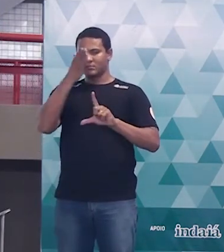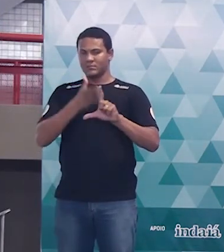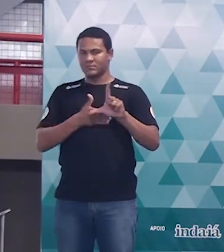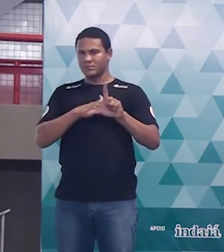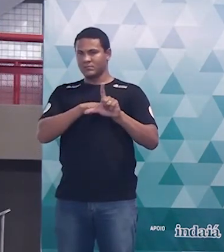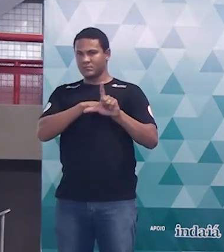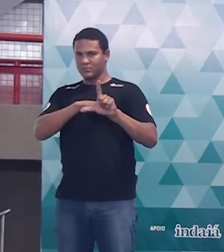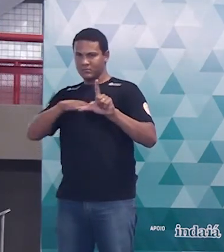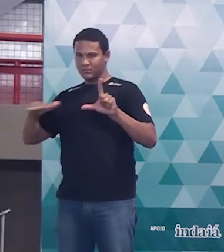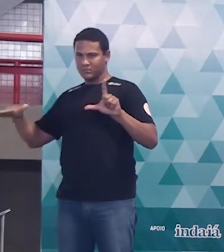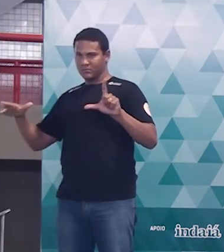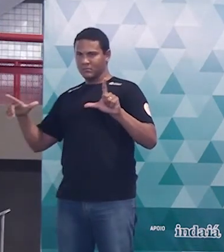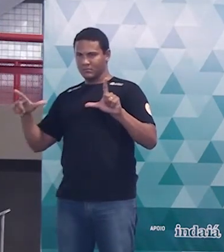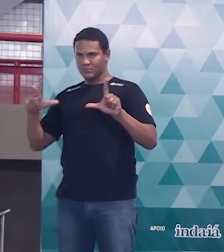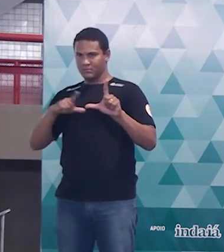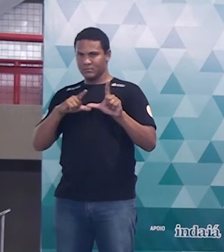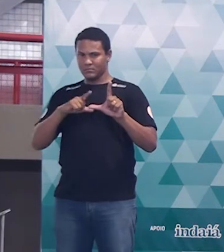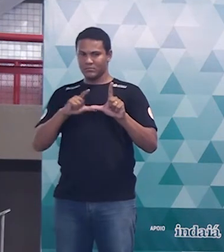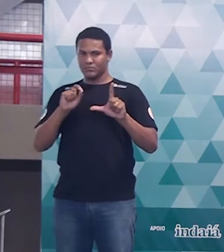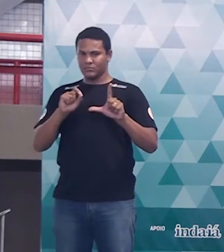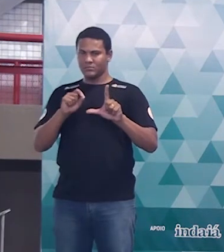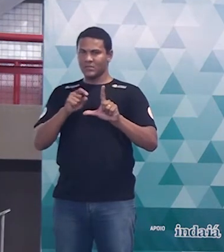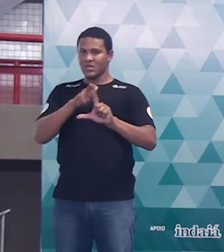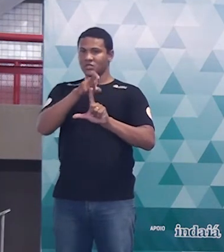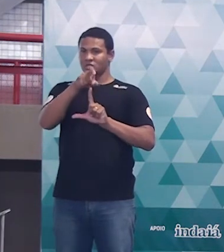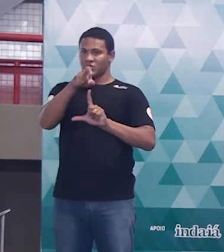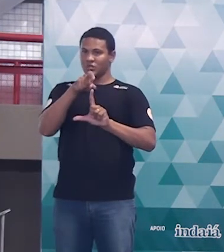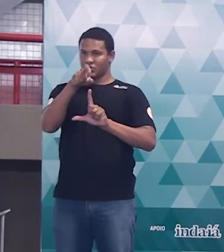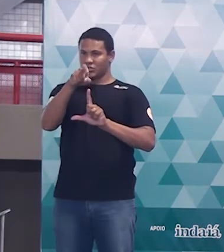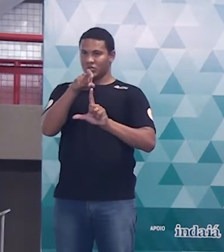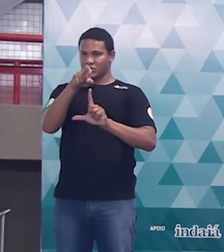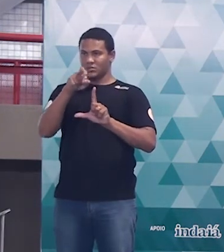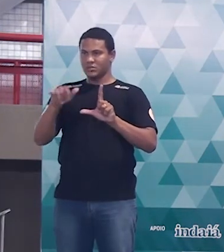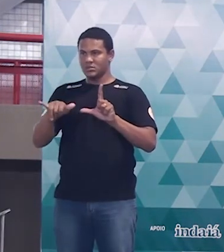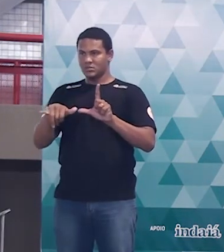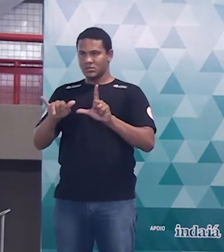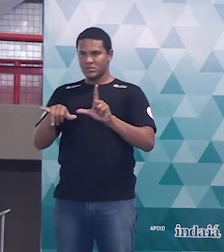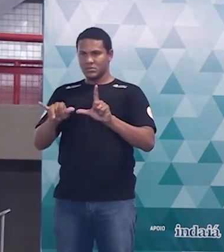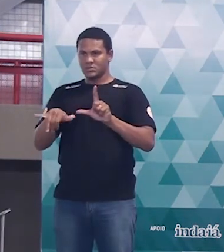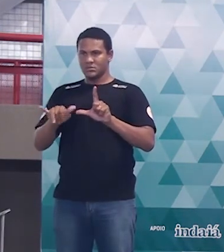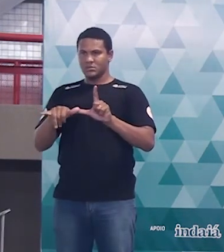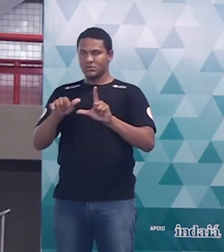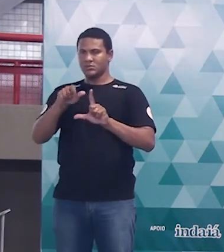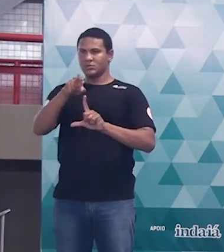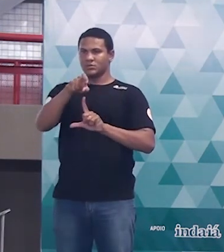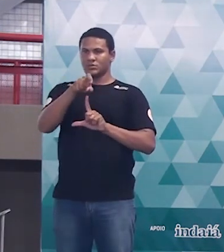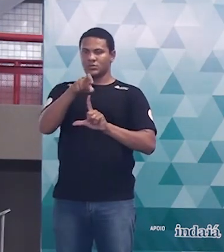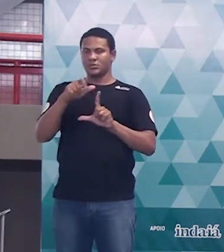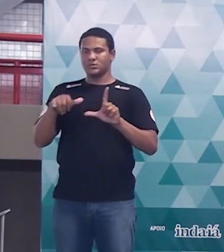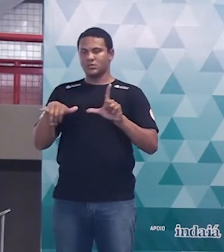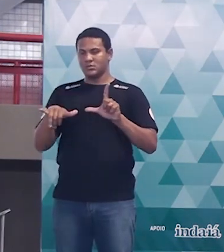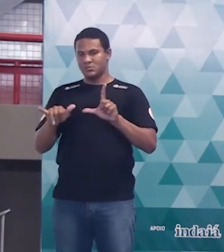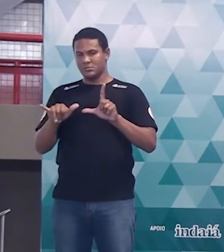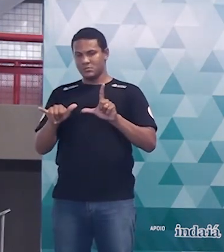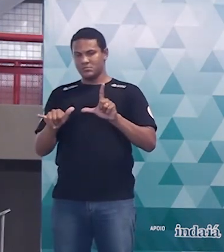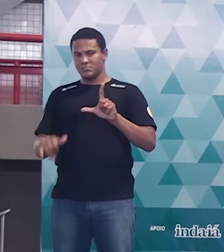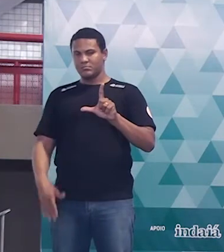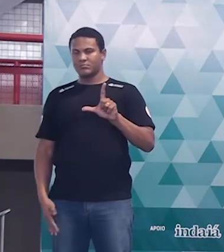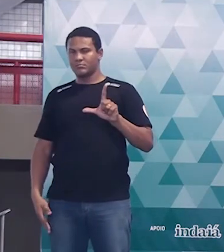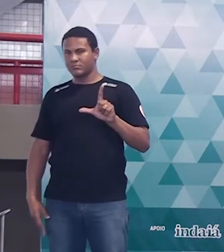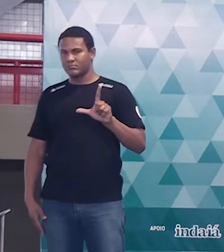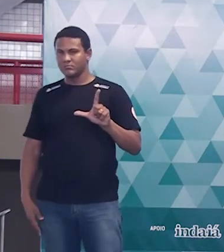dos x é este eixo horizontal, o eixo dos y é este eixo vertical. E agora há pouco,